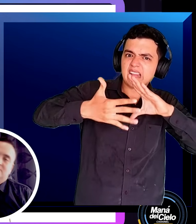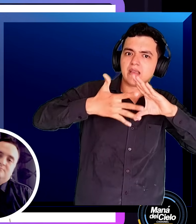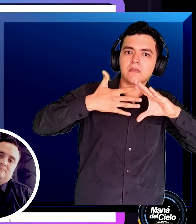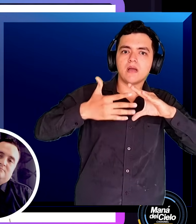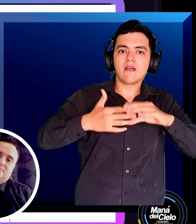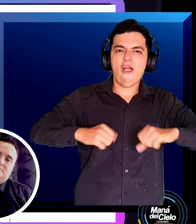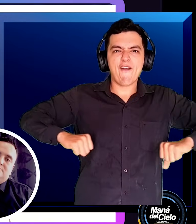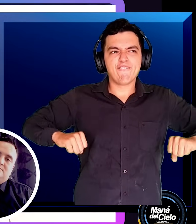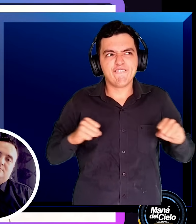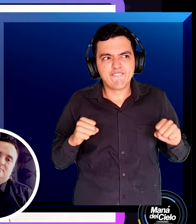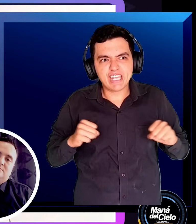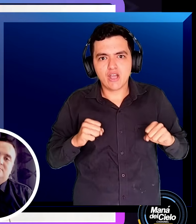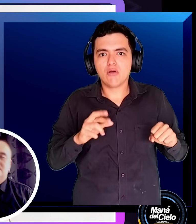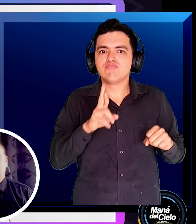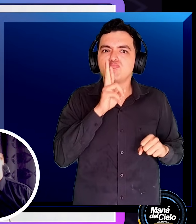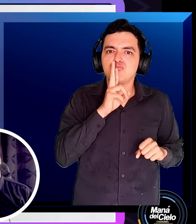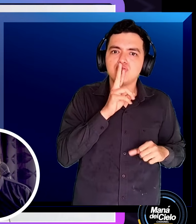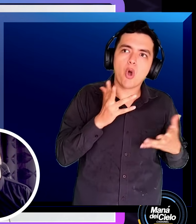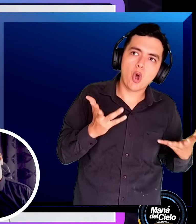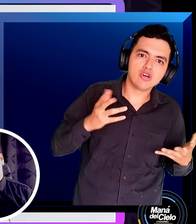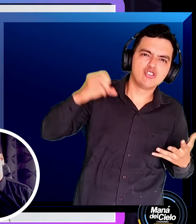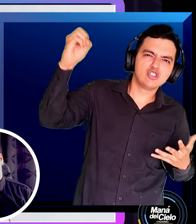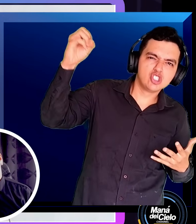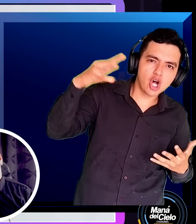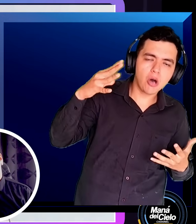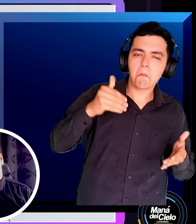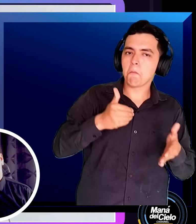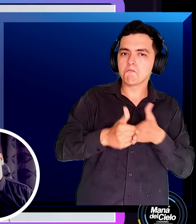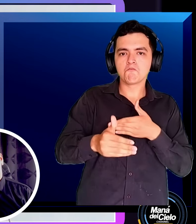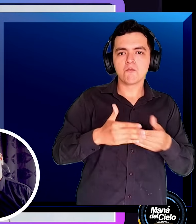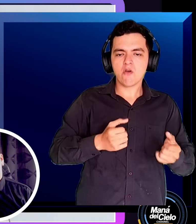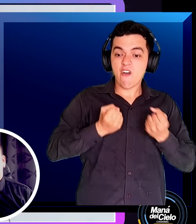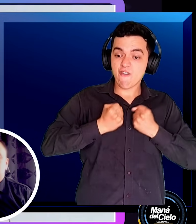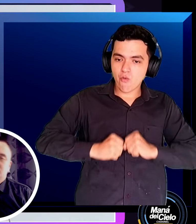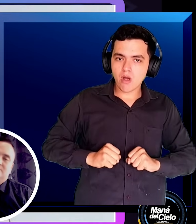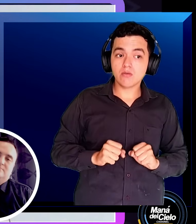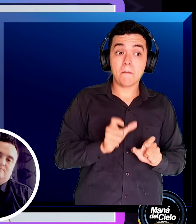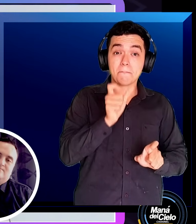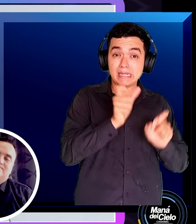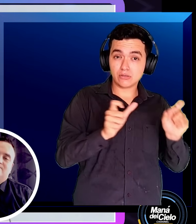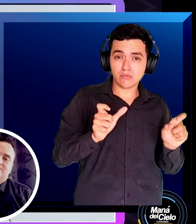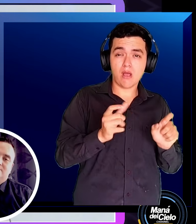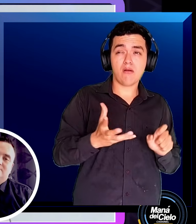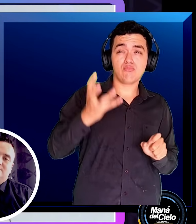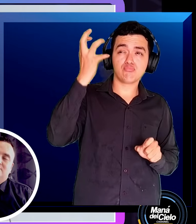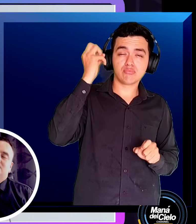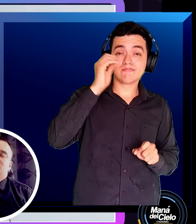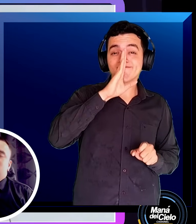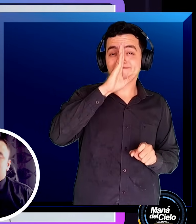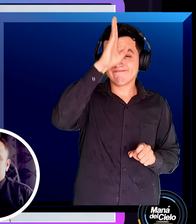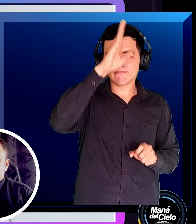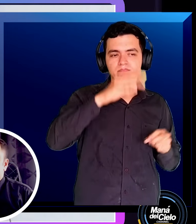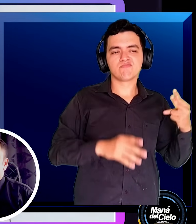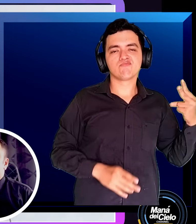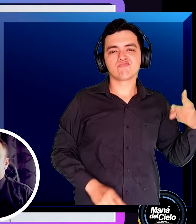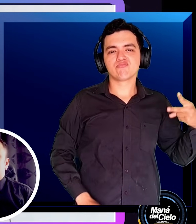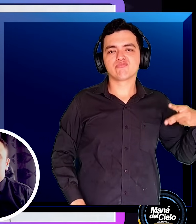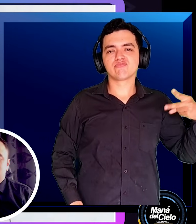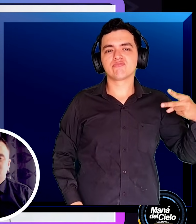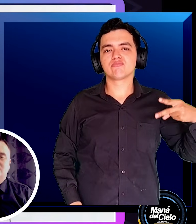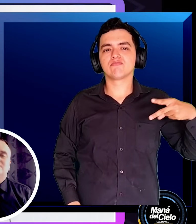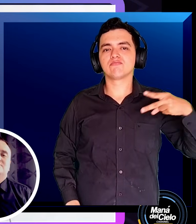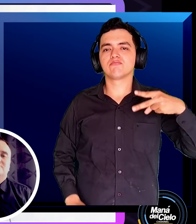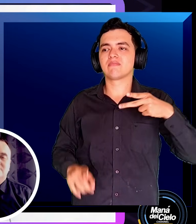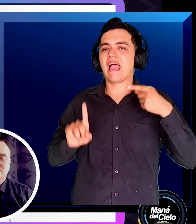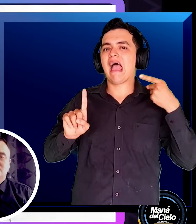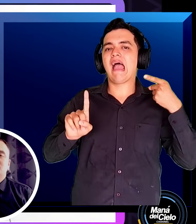palomas? Vamos a montar un negocito en el templo y vamos a comenzar a vender los corderos, vamos a comenzar a